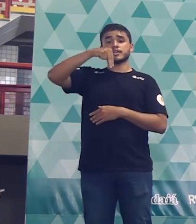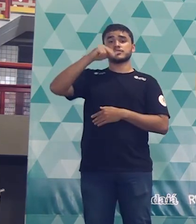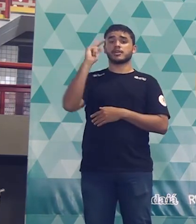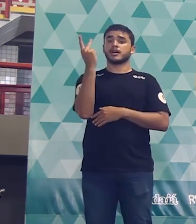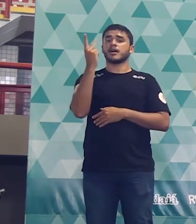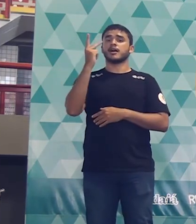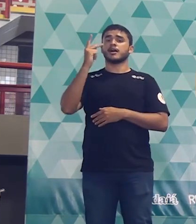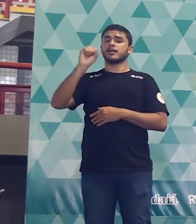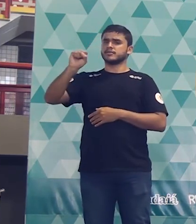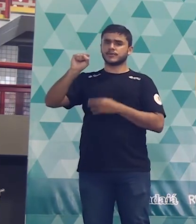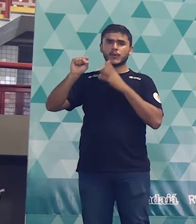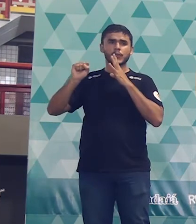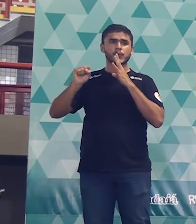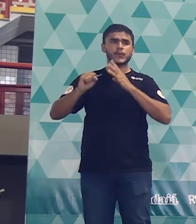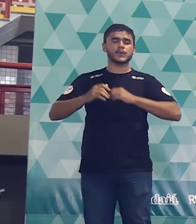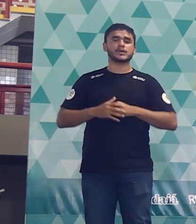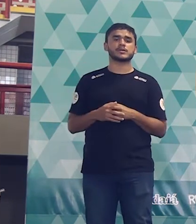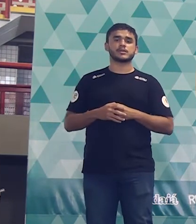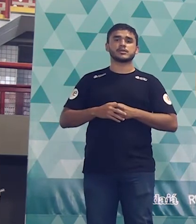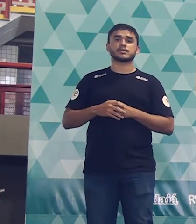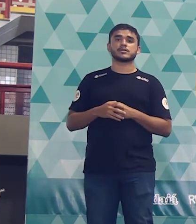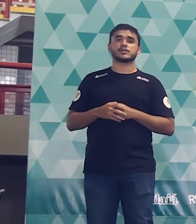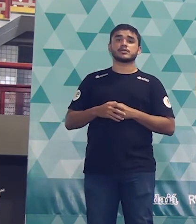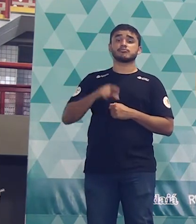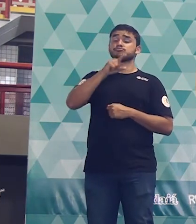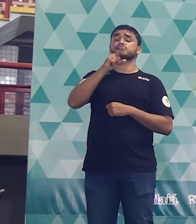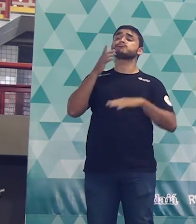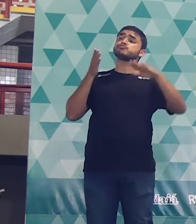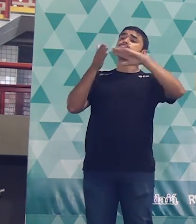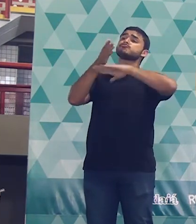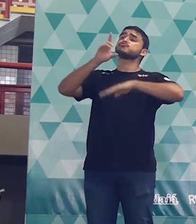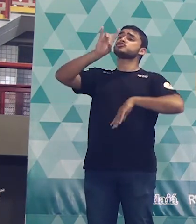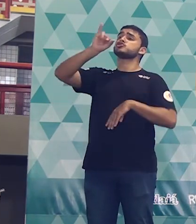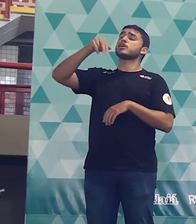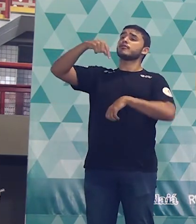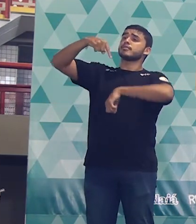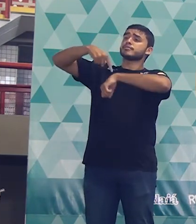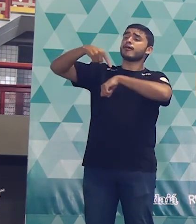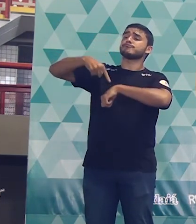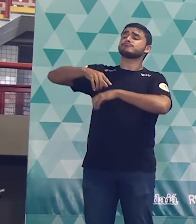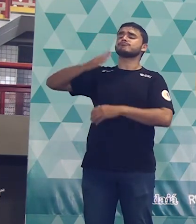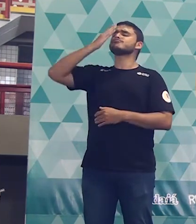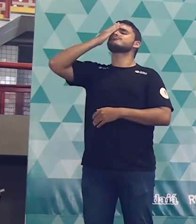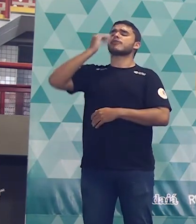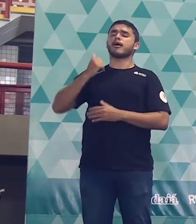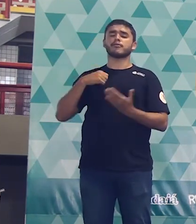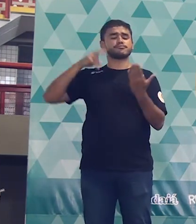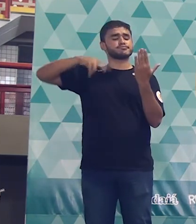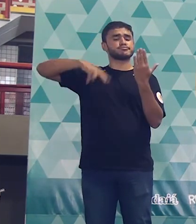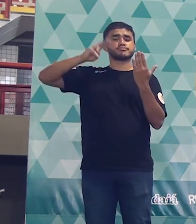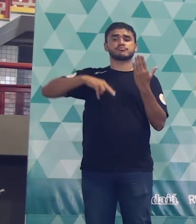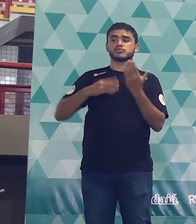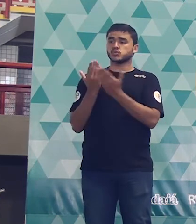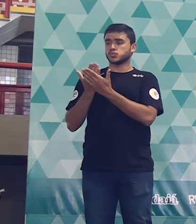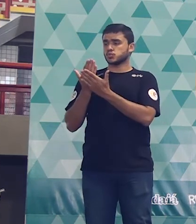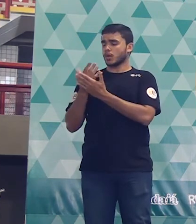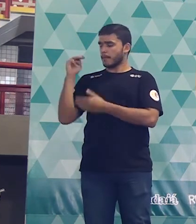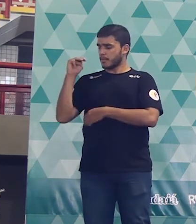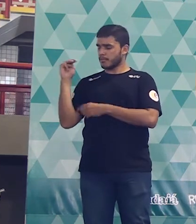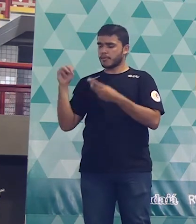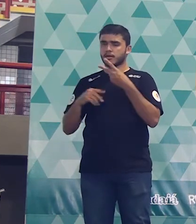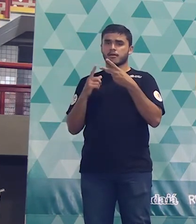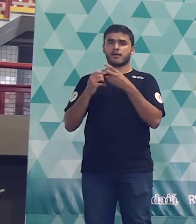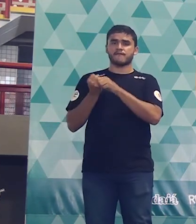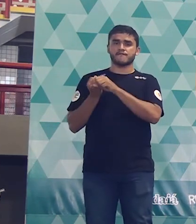ouviram falar do NHS? Na hora sai, né? Na hora sai, NHS. Parece que o que tem que se estudar é matemática,